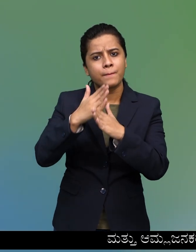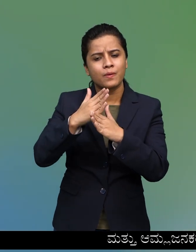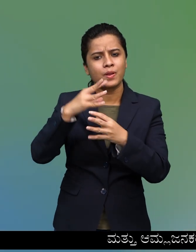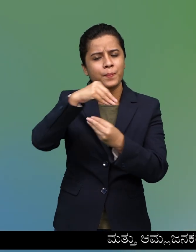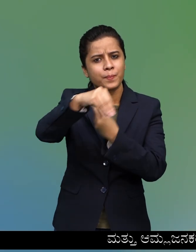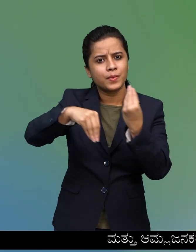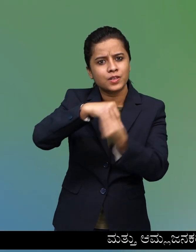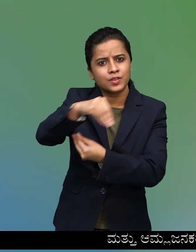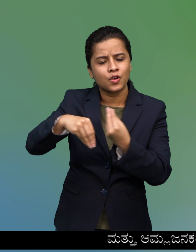ತಡೆಯುತ್ತದೆ.